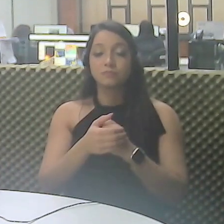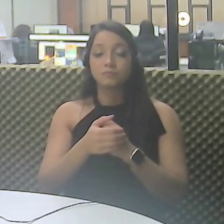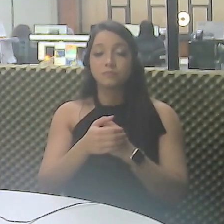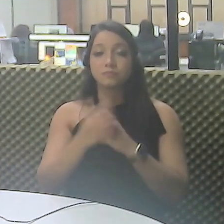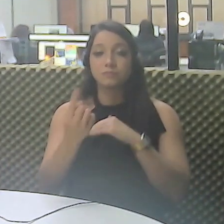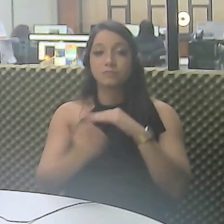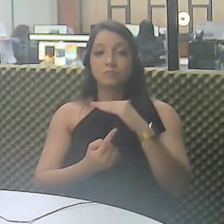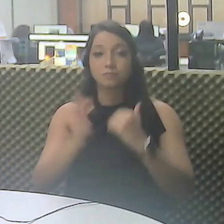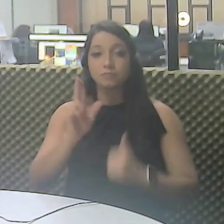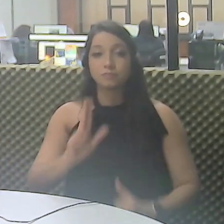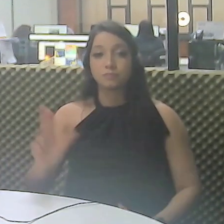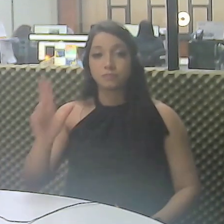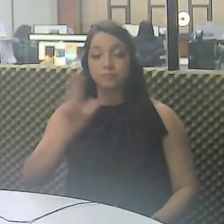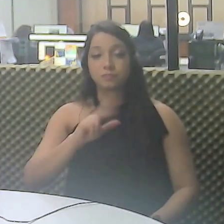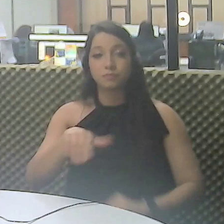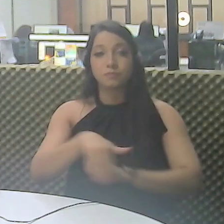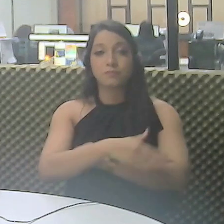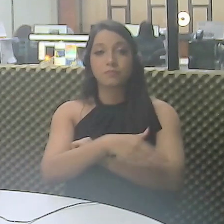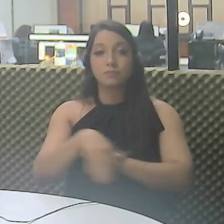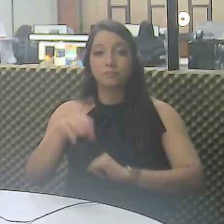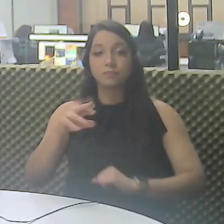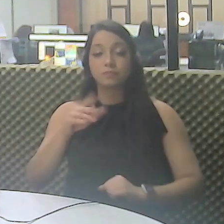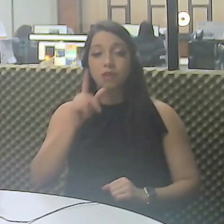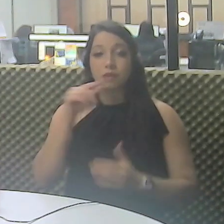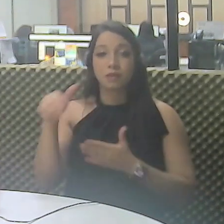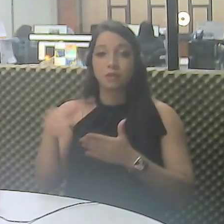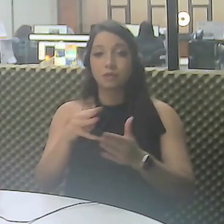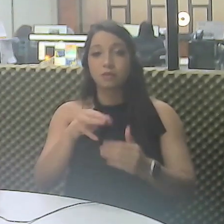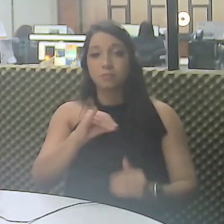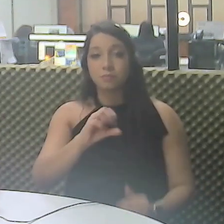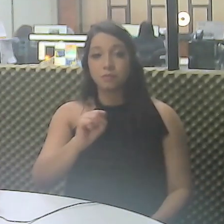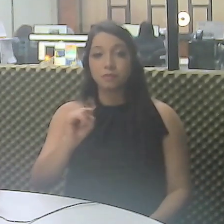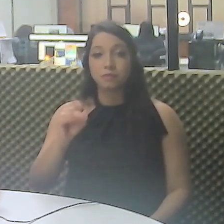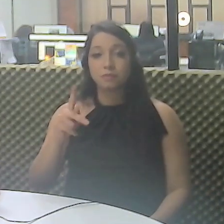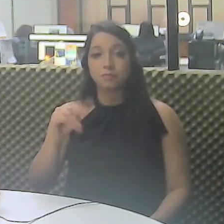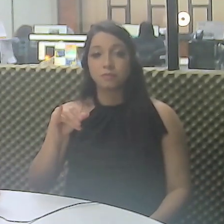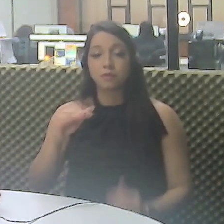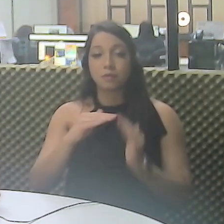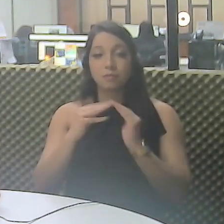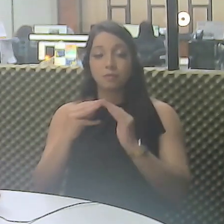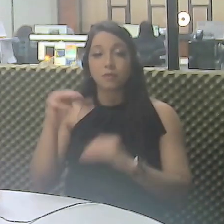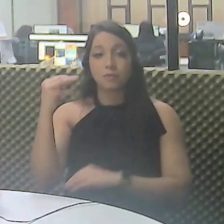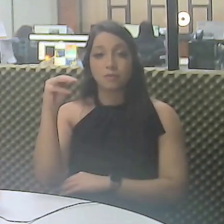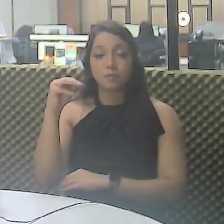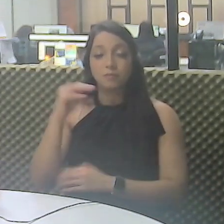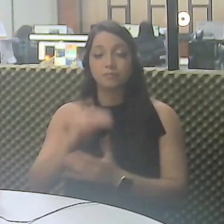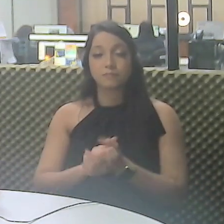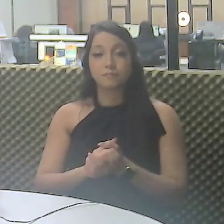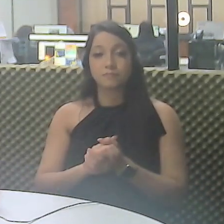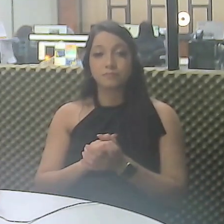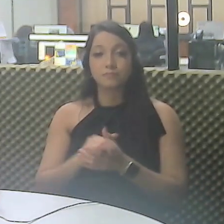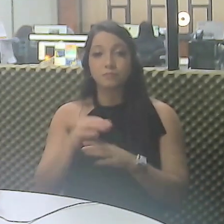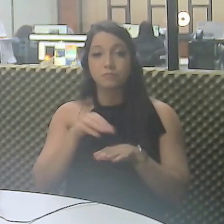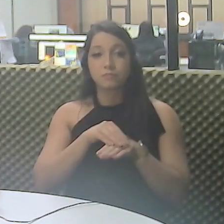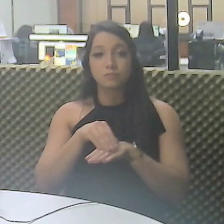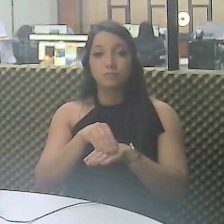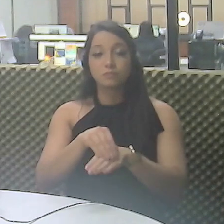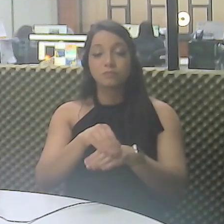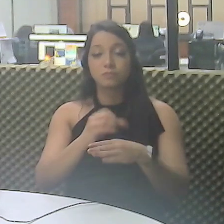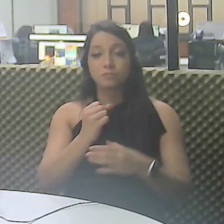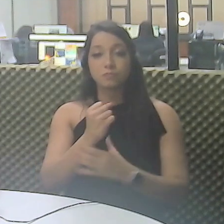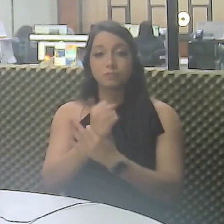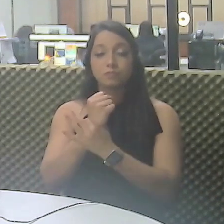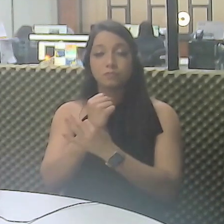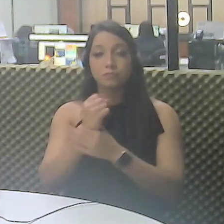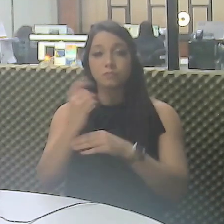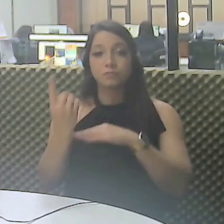de Uberlândia estará na Avenida Rio Mississippi, número 1015, no bairro Mansur. O veículo da Superintendência de Proteção e